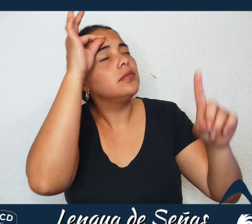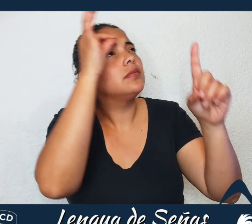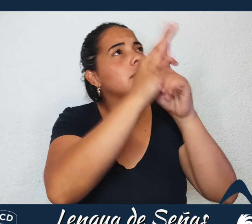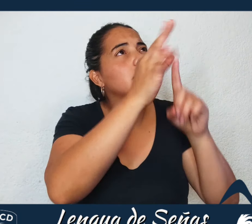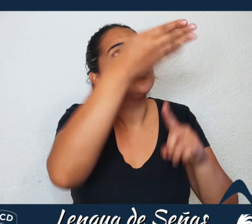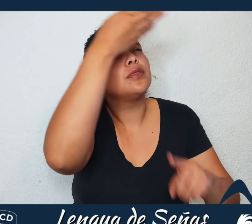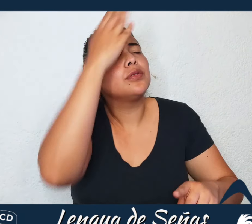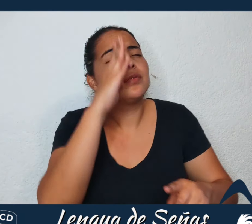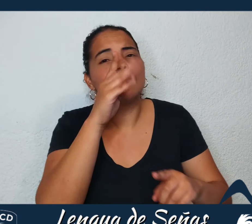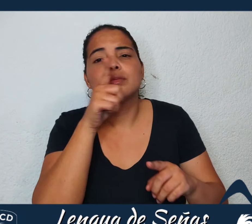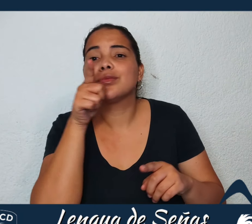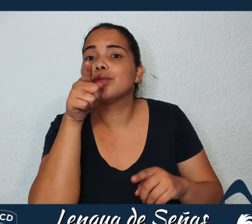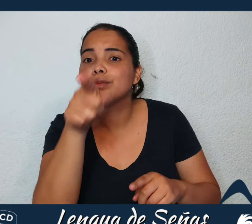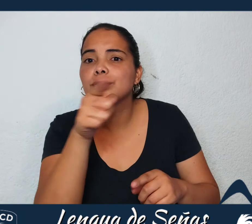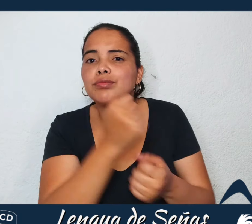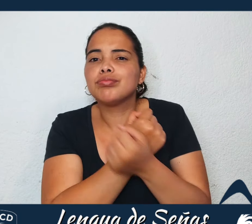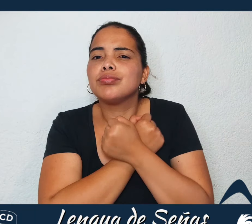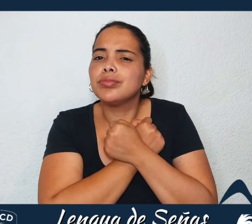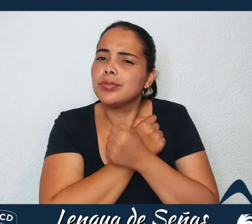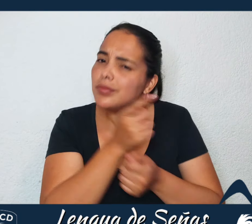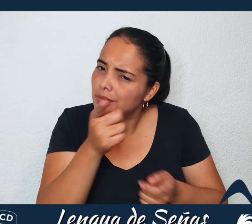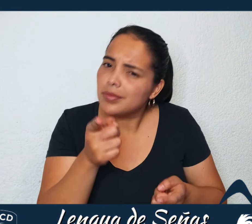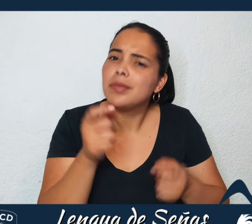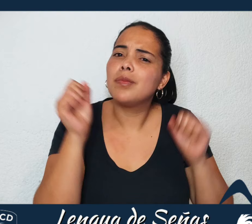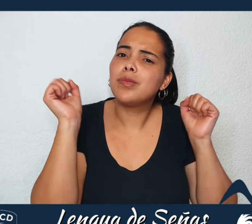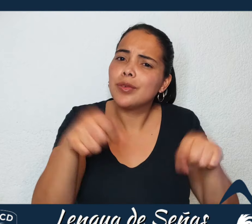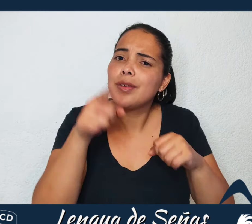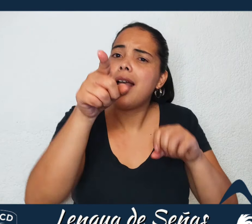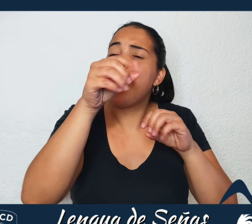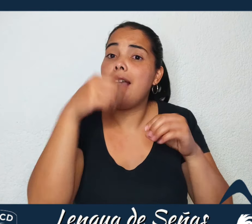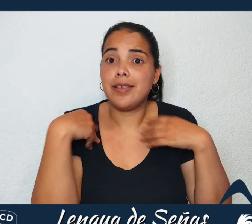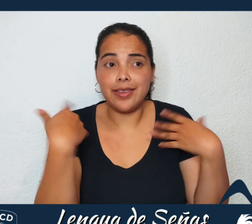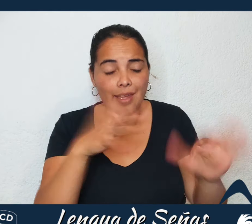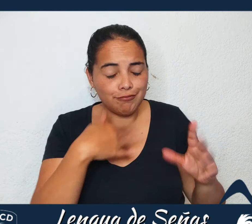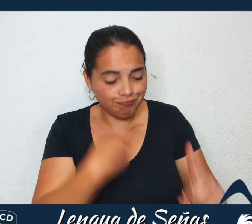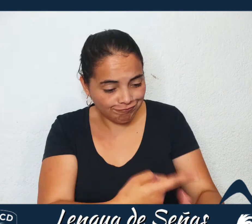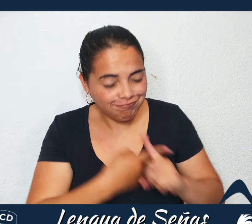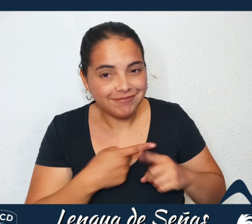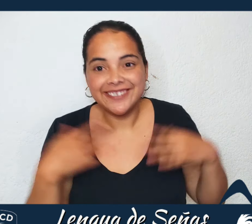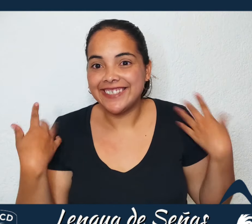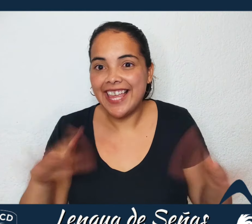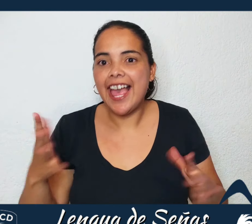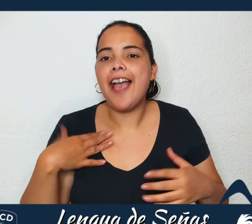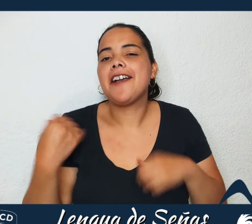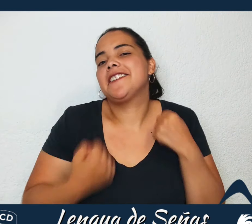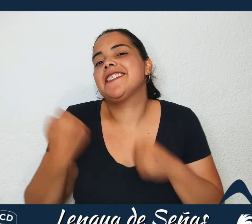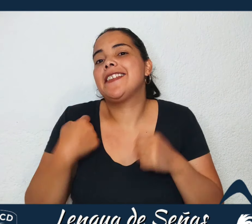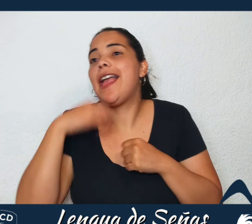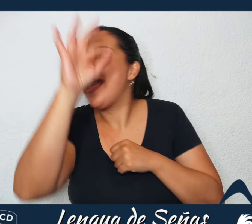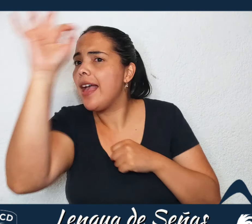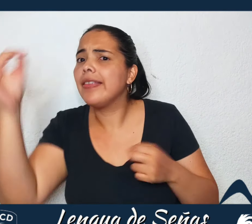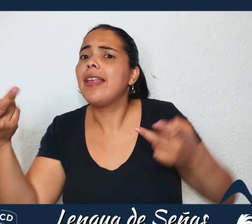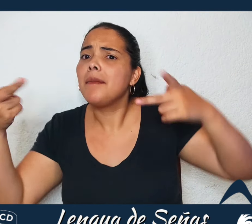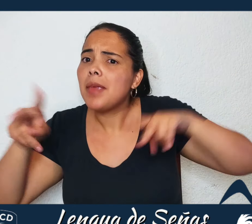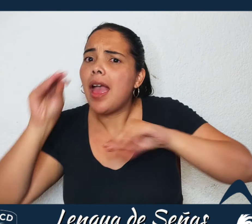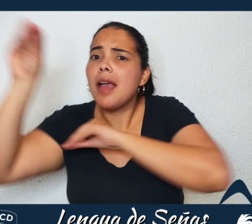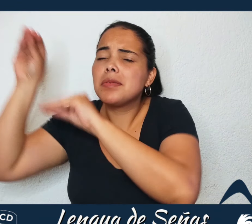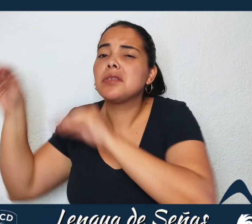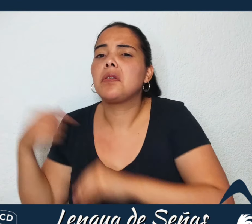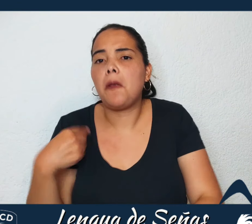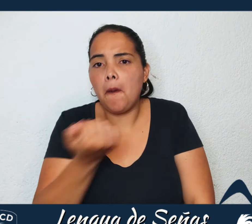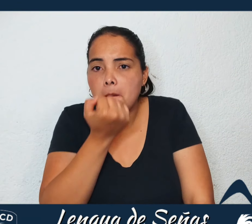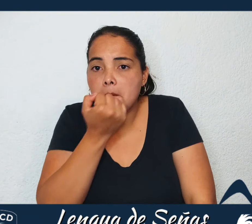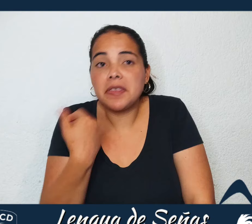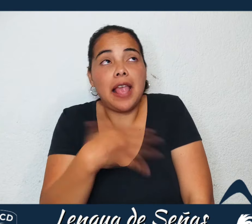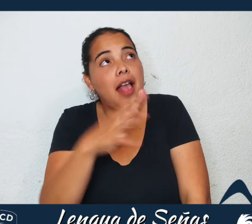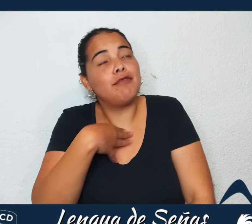Cristo su esperanza, vaya, proclame como Pablo la certeza de las Escrituras,